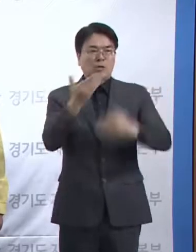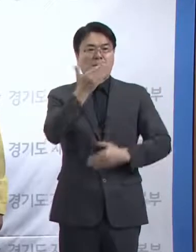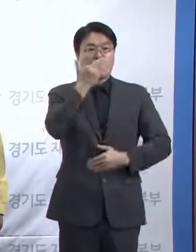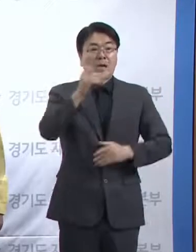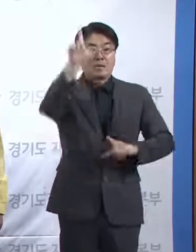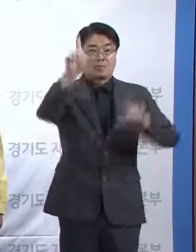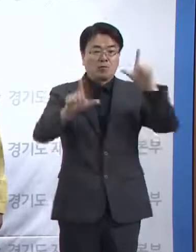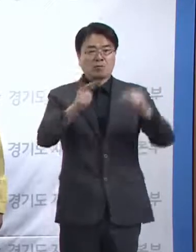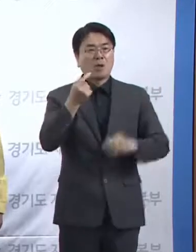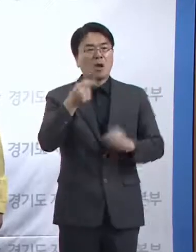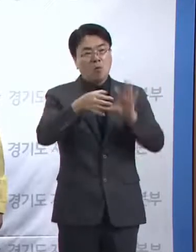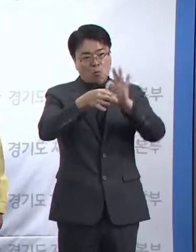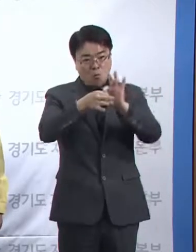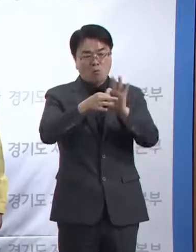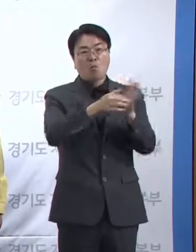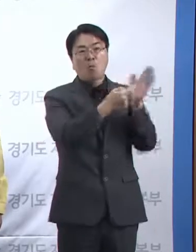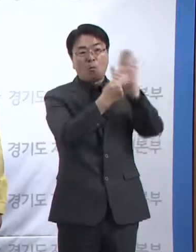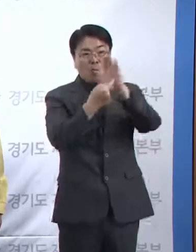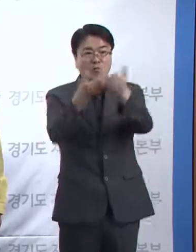보여주시기를 당부드립니다.